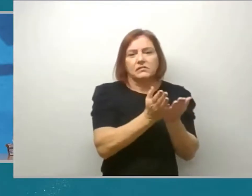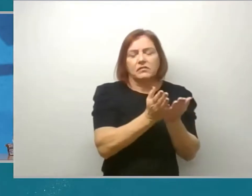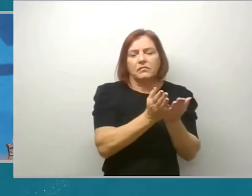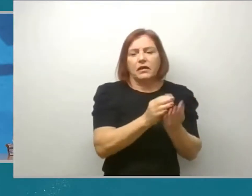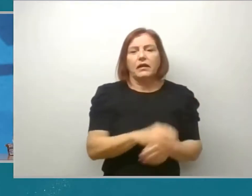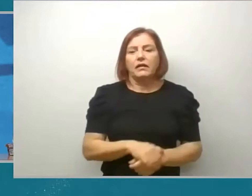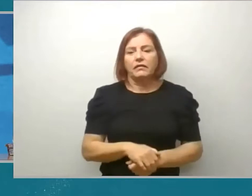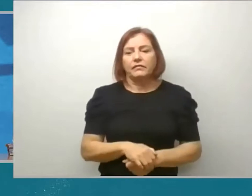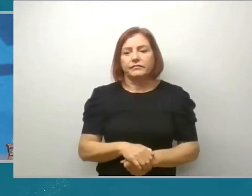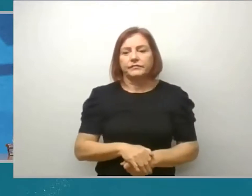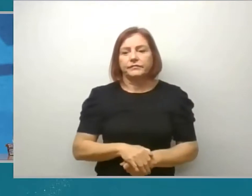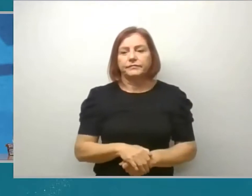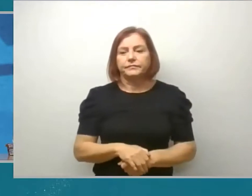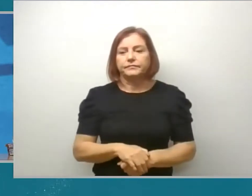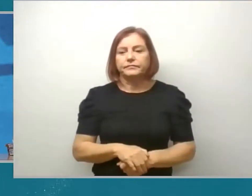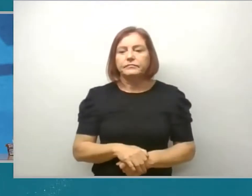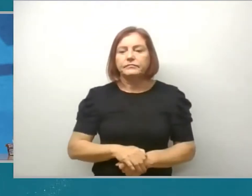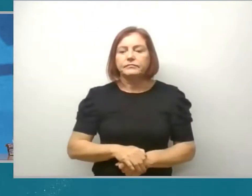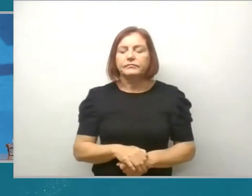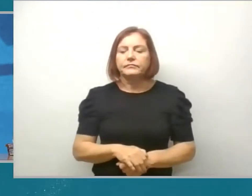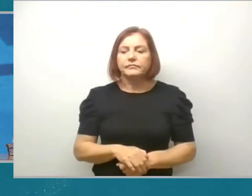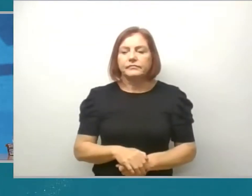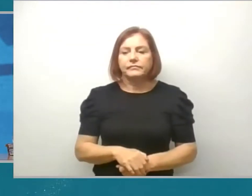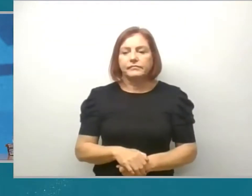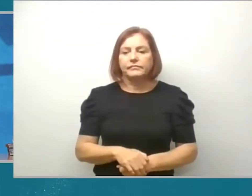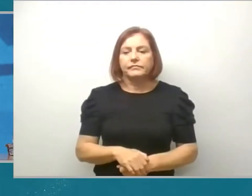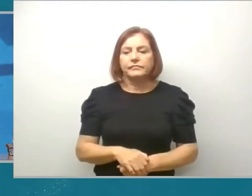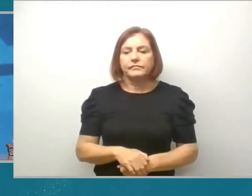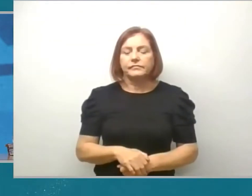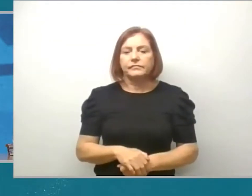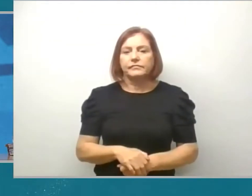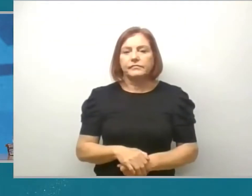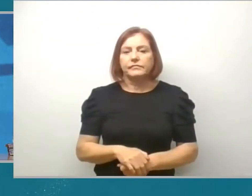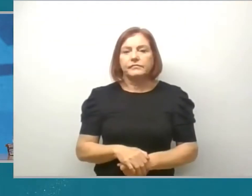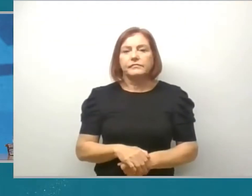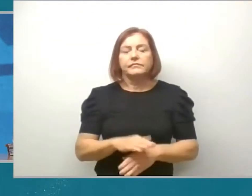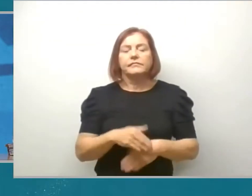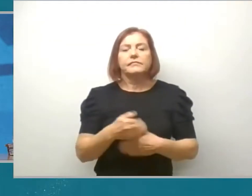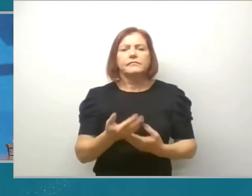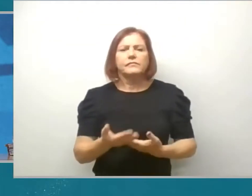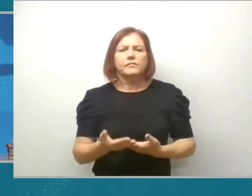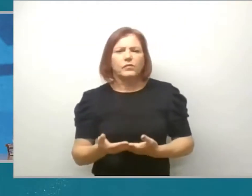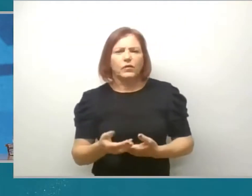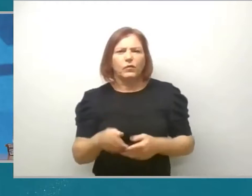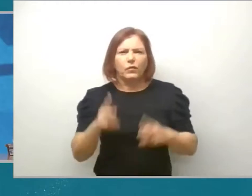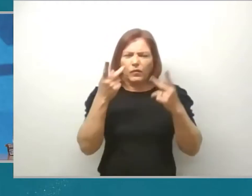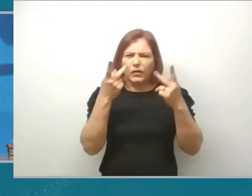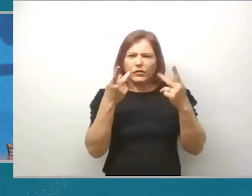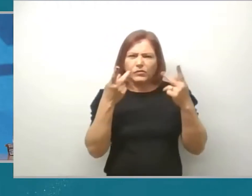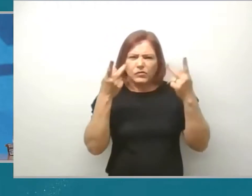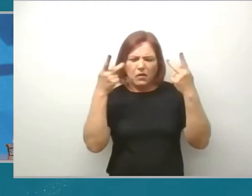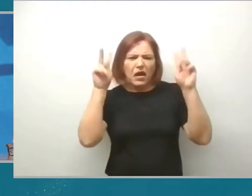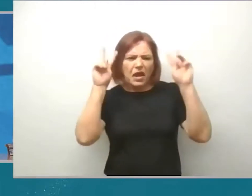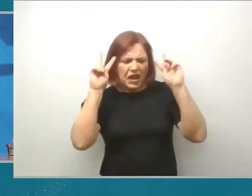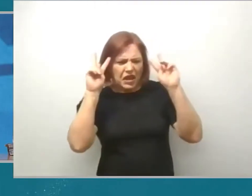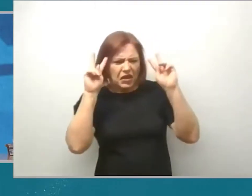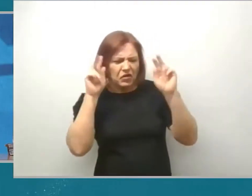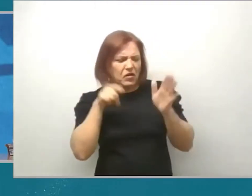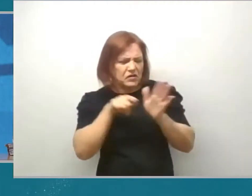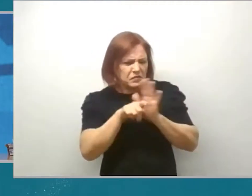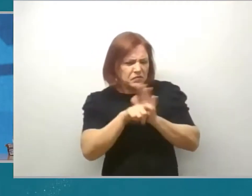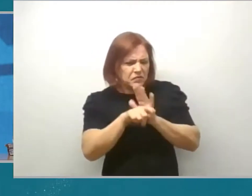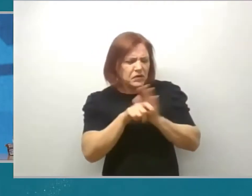quando o Herodes perguntou para eles: onde vai nascer Jesus? Ah, você